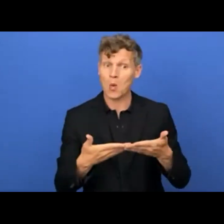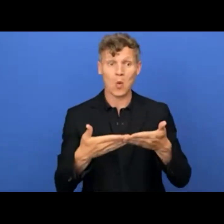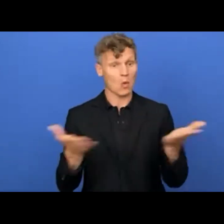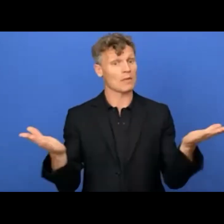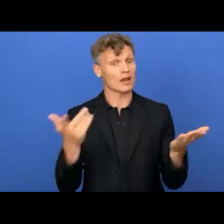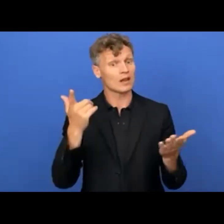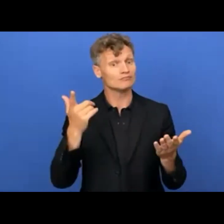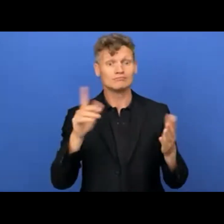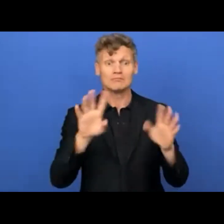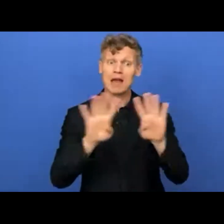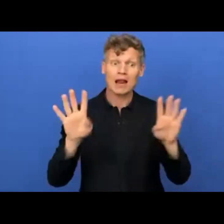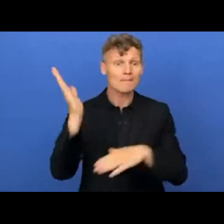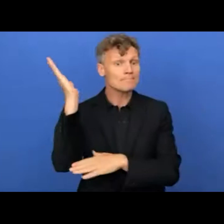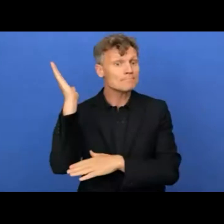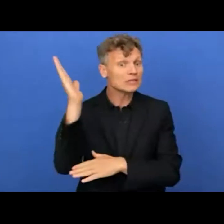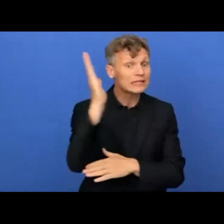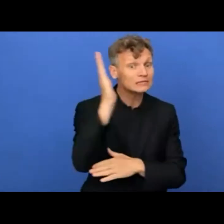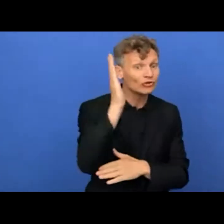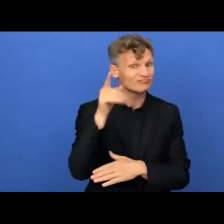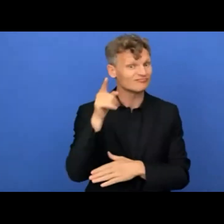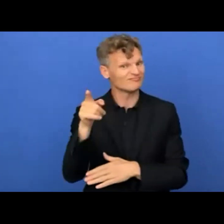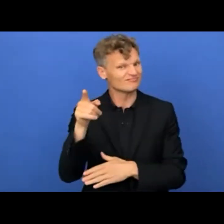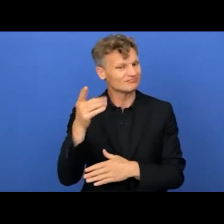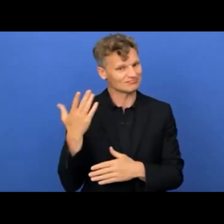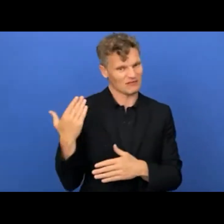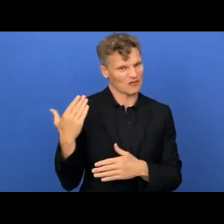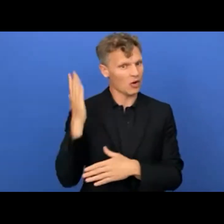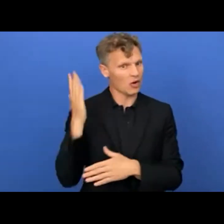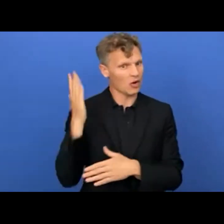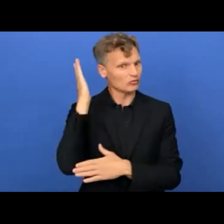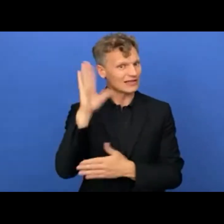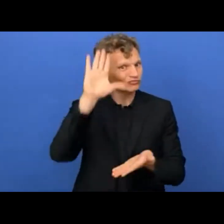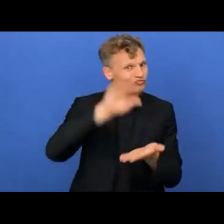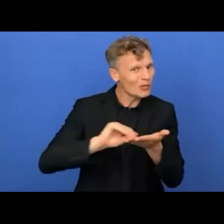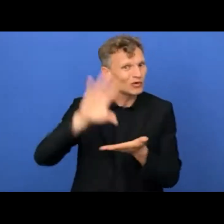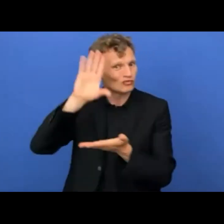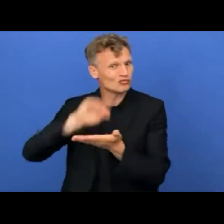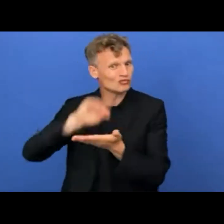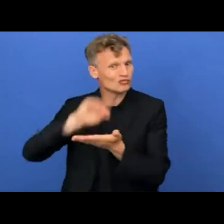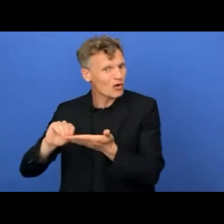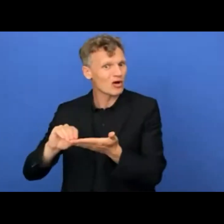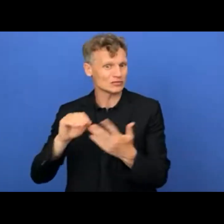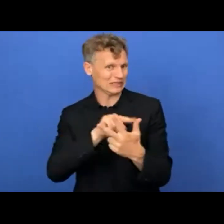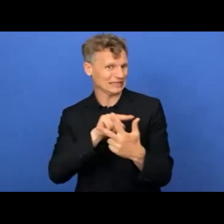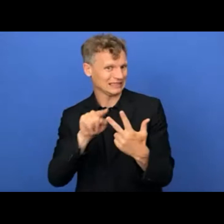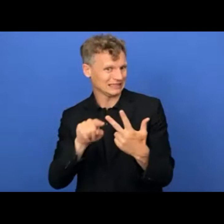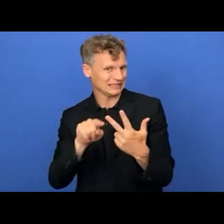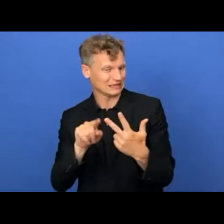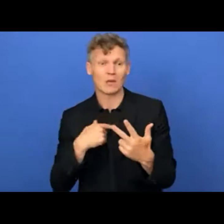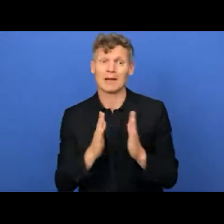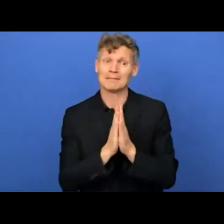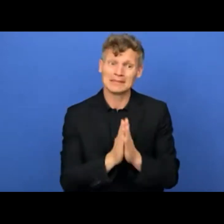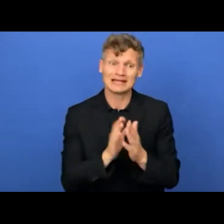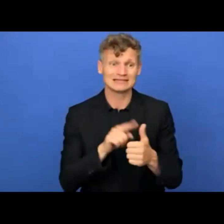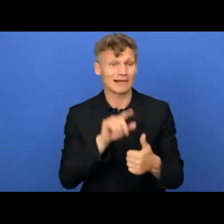panel aux présentatrices, aux expertes qui nous ont présenté les rapports plus tôt dans ce